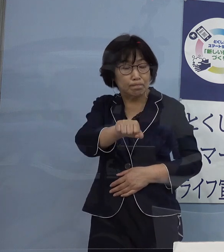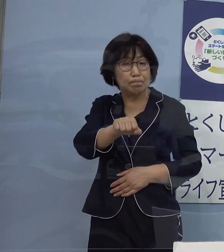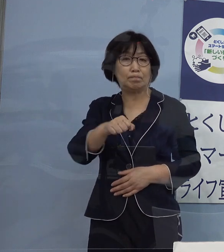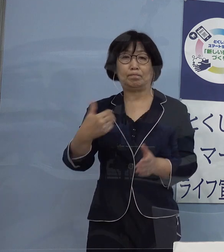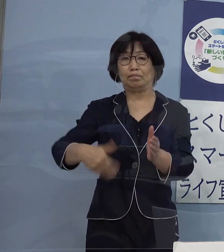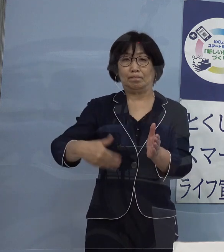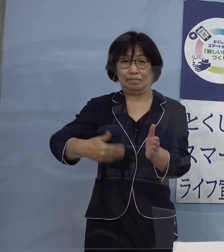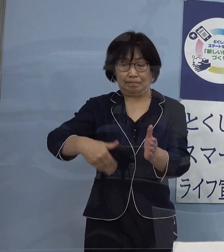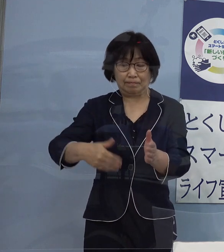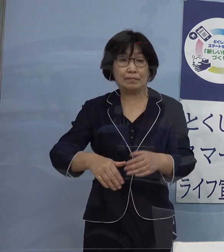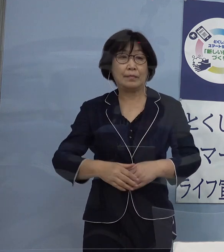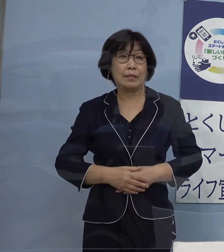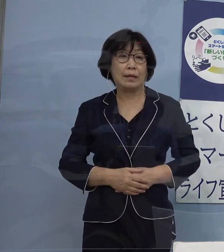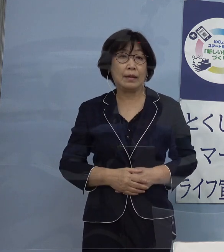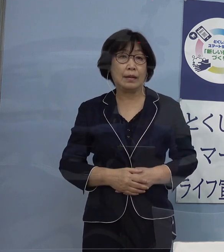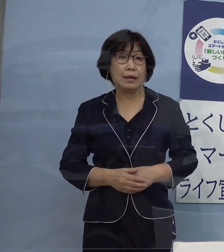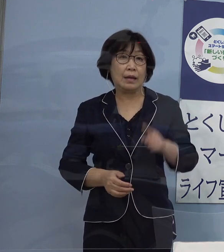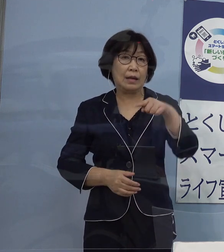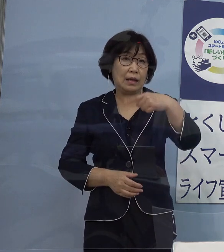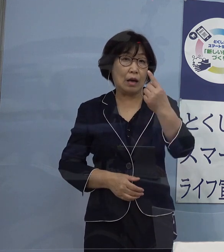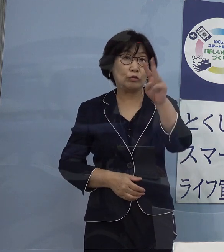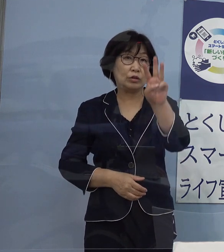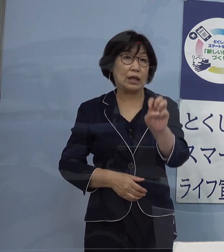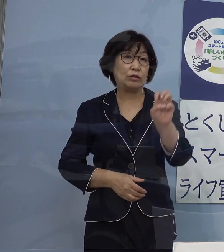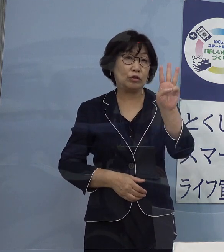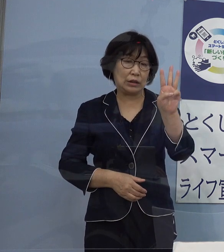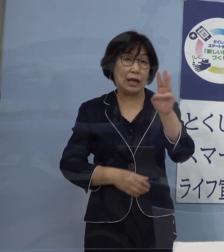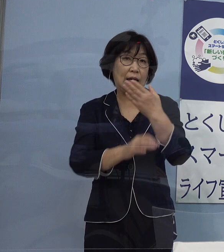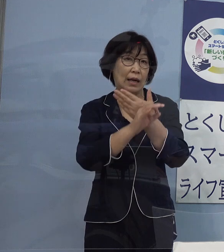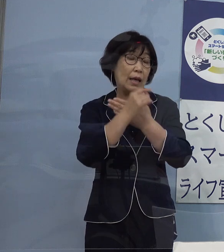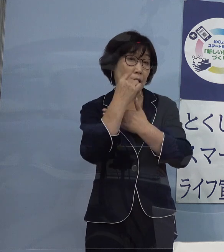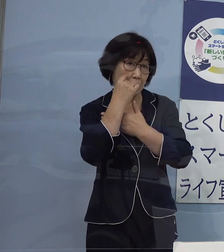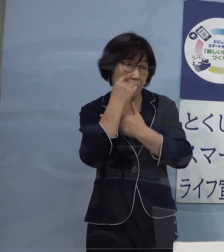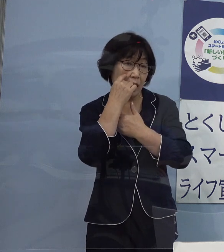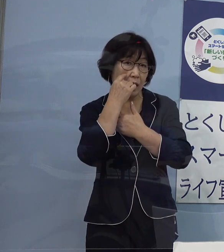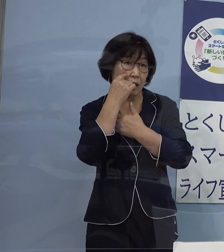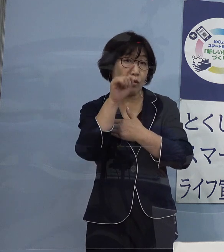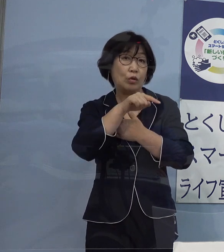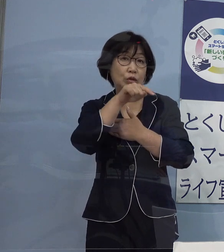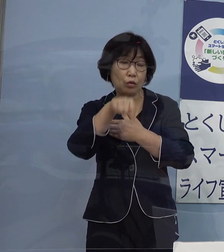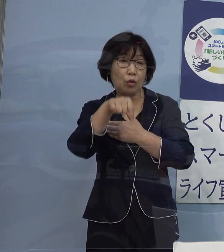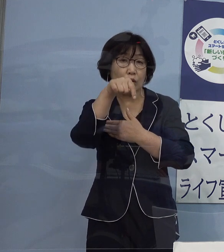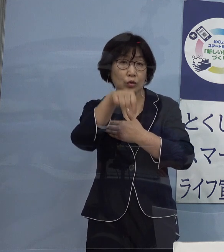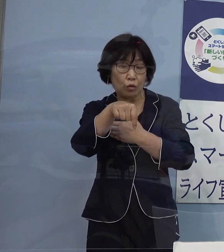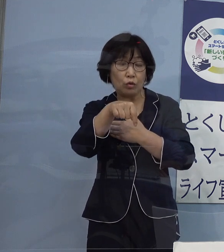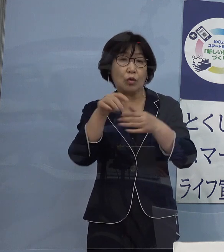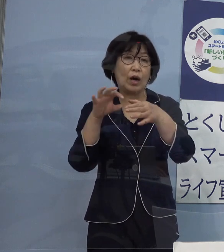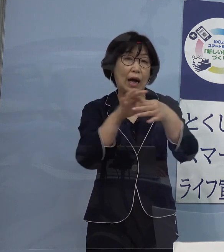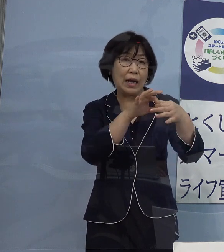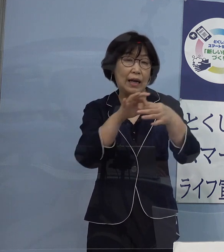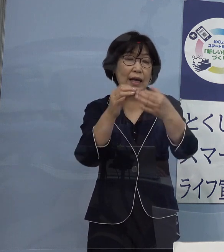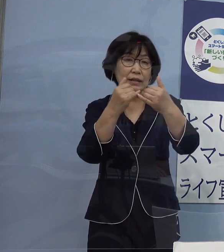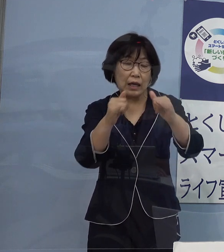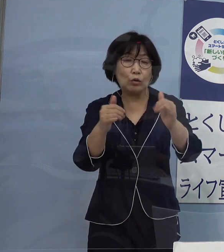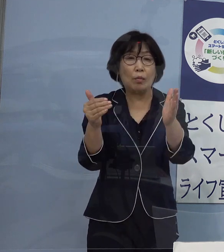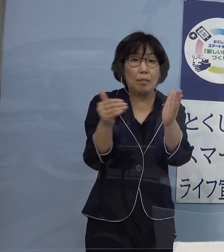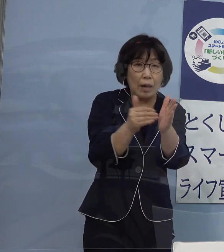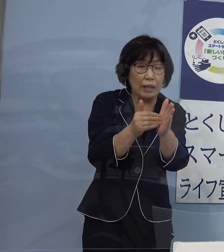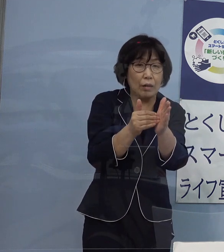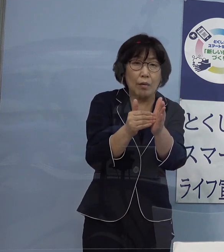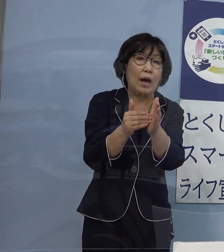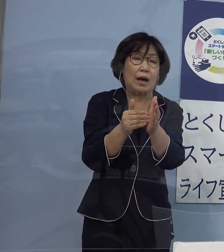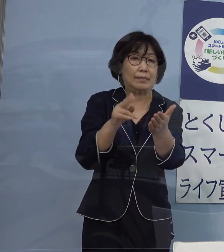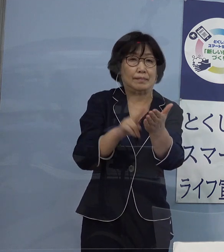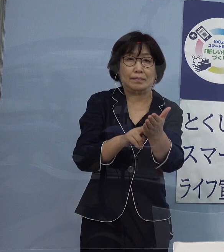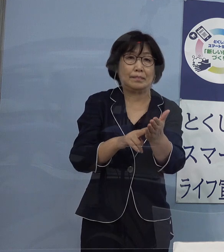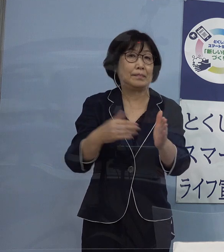まだここの部分について133例目の方をそれに関連をまではつけてない。 なるほど。 っ